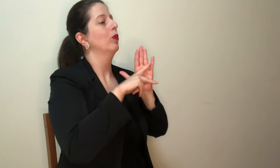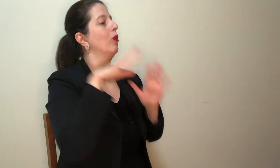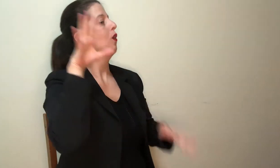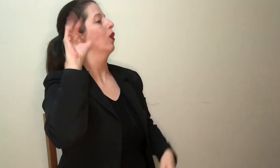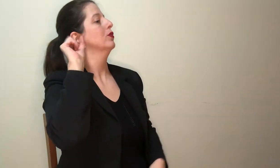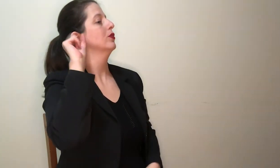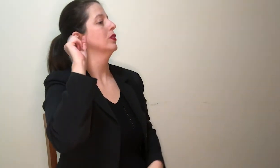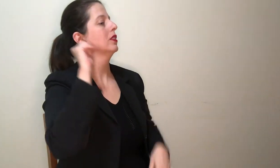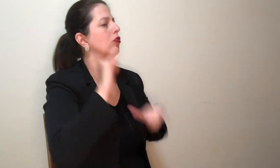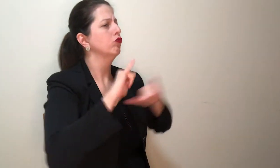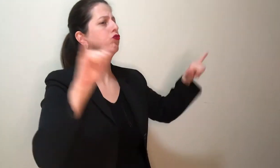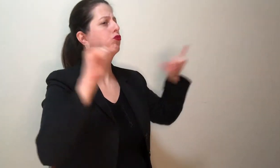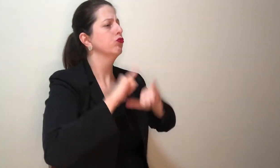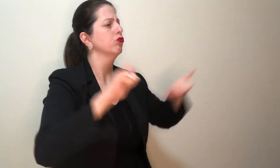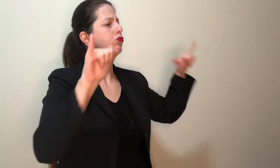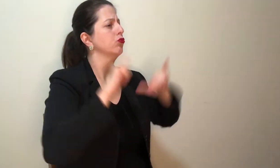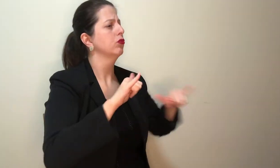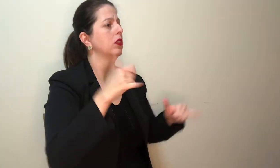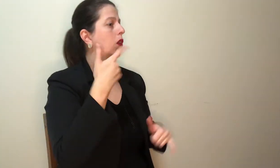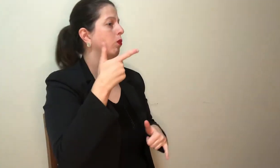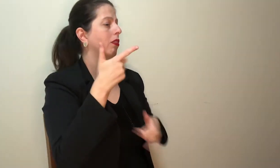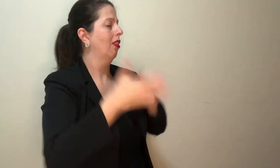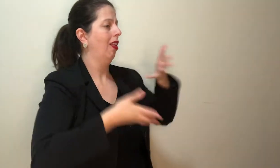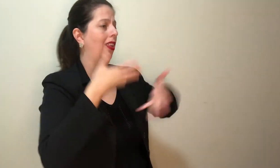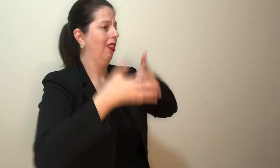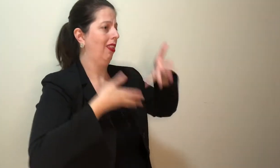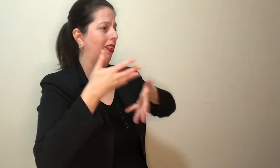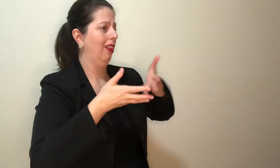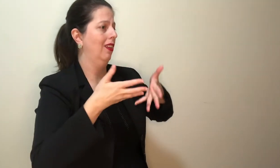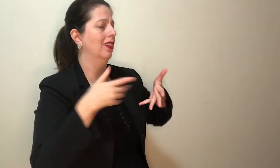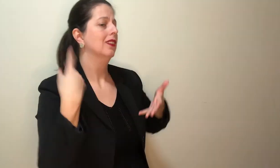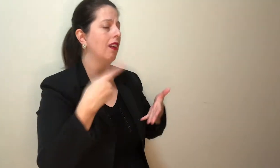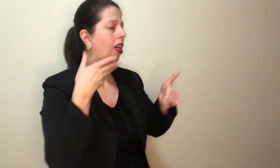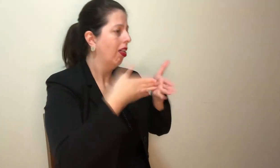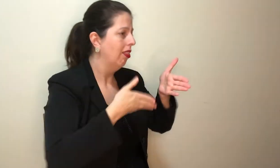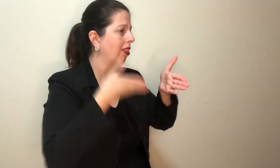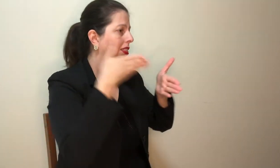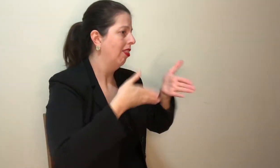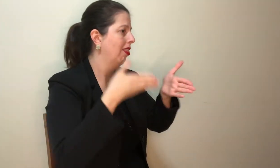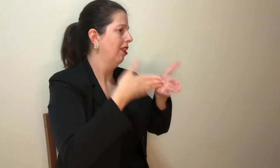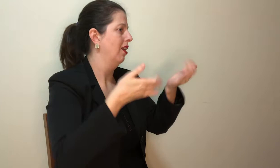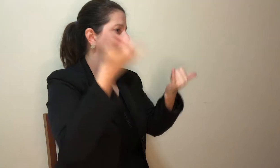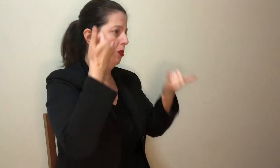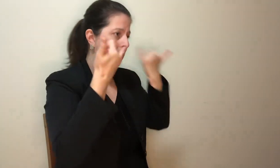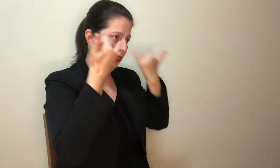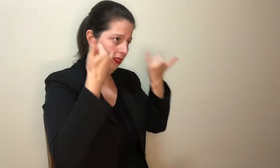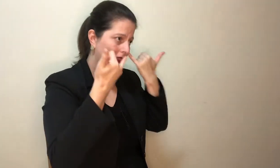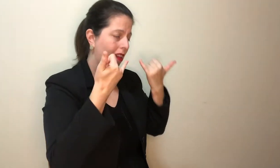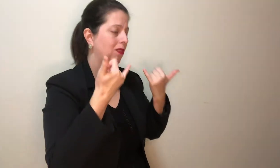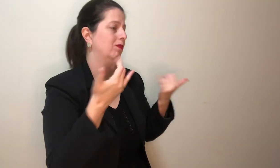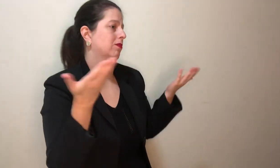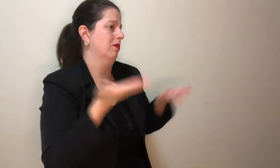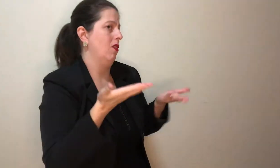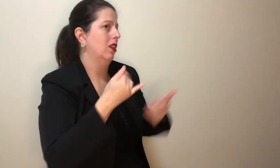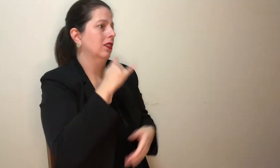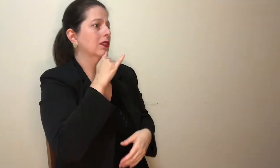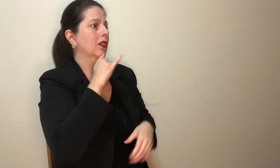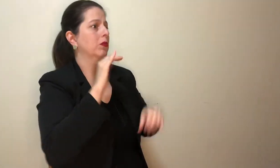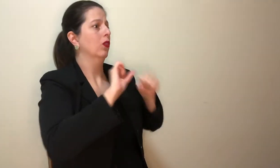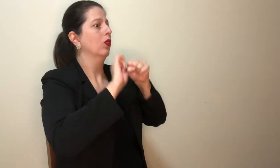ouvintes e a gente acaba tendo impedimento de acesso. Por exemplo, nesse momento de pandemia do coronavírus, a gente